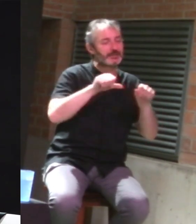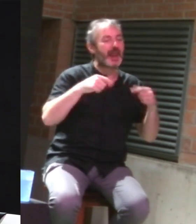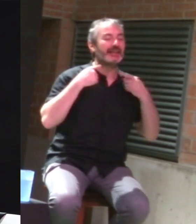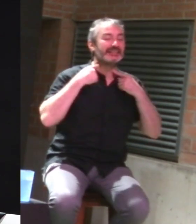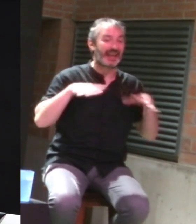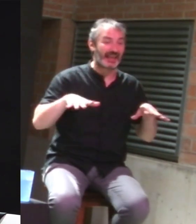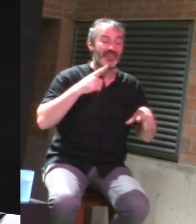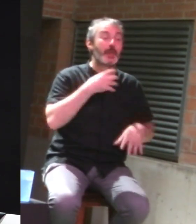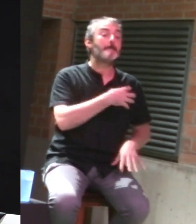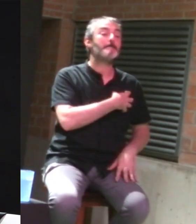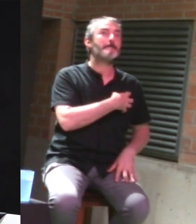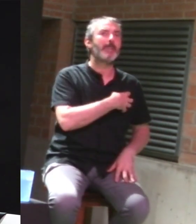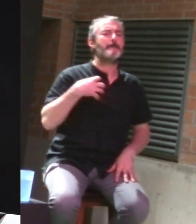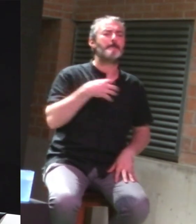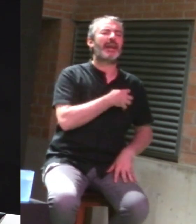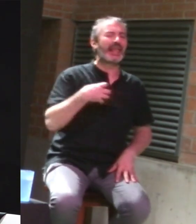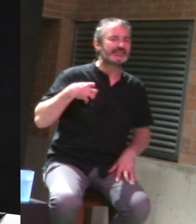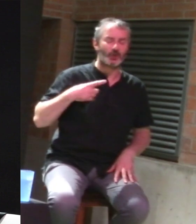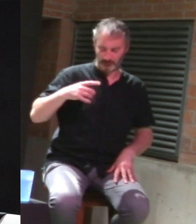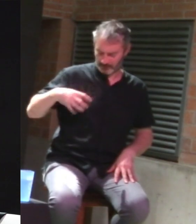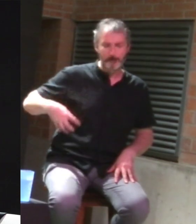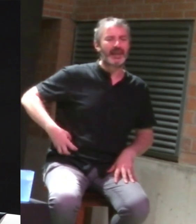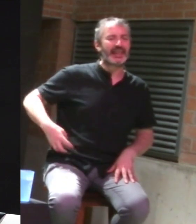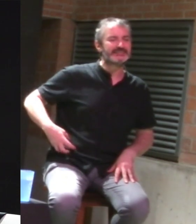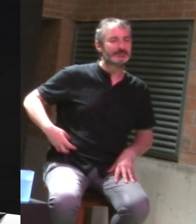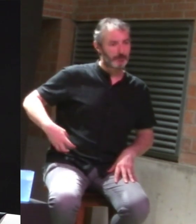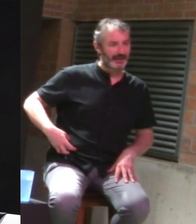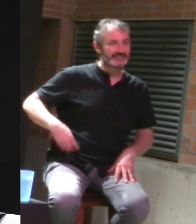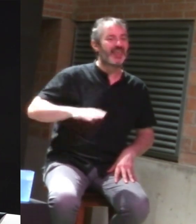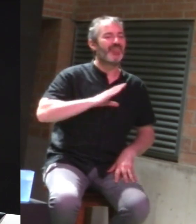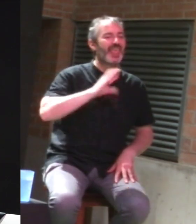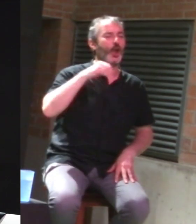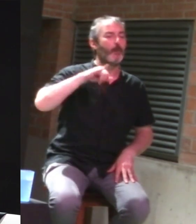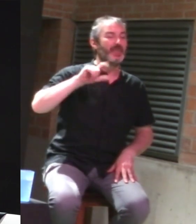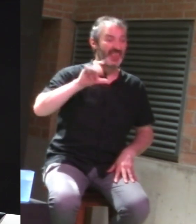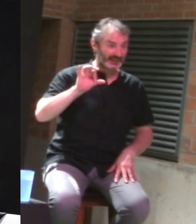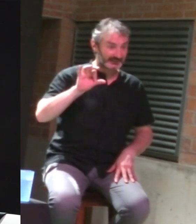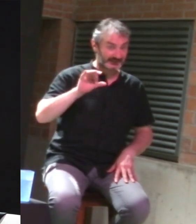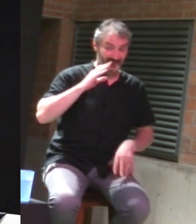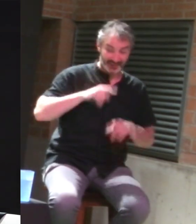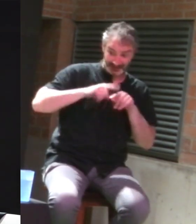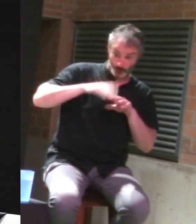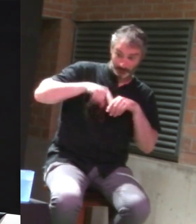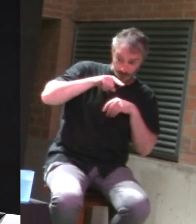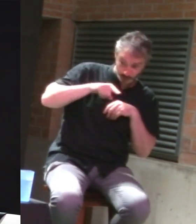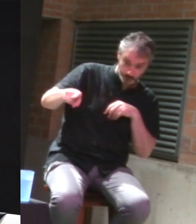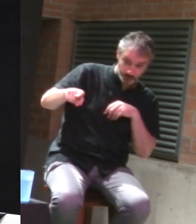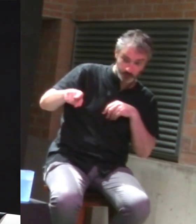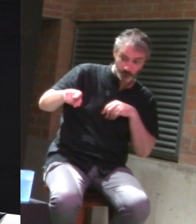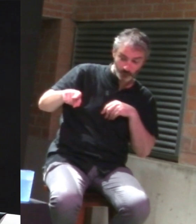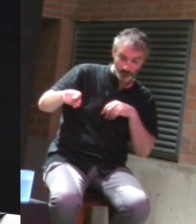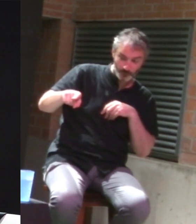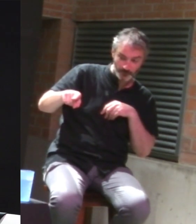de Comillas, perquè la gent, Vox Populi, els acusa de ser els organitzadors de